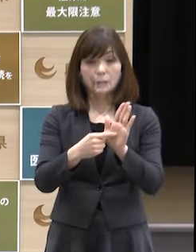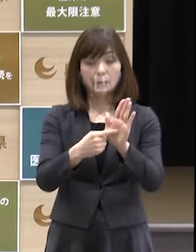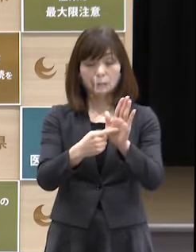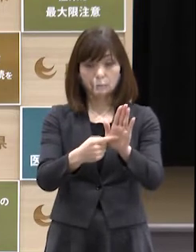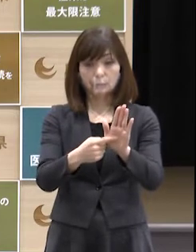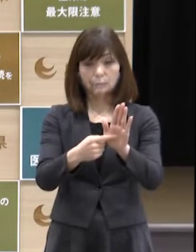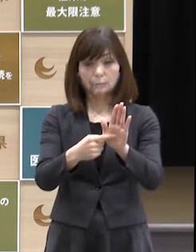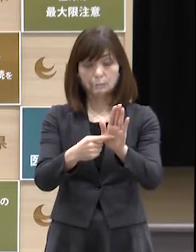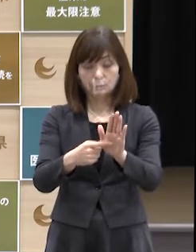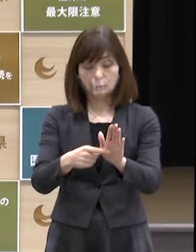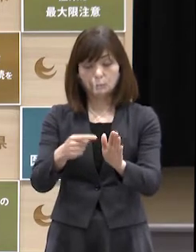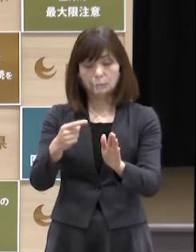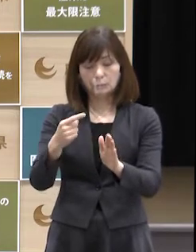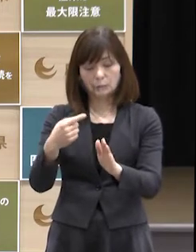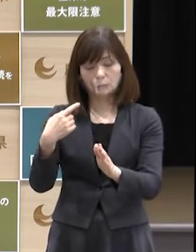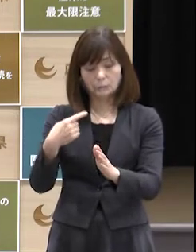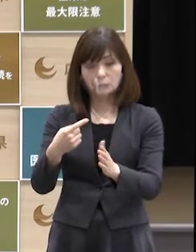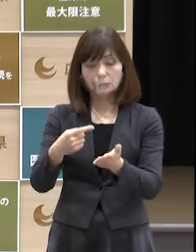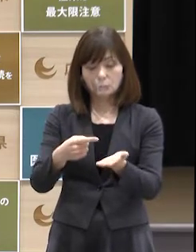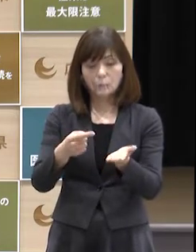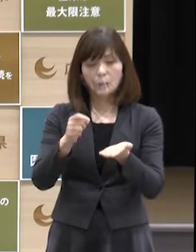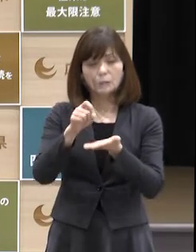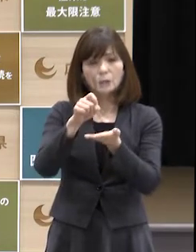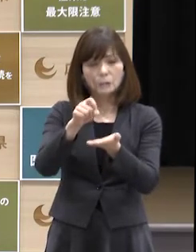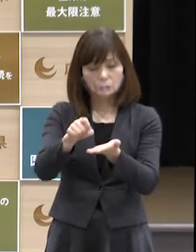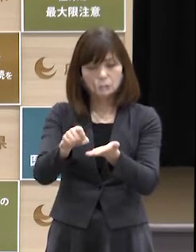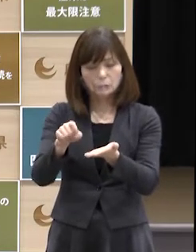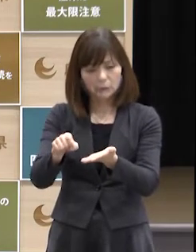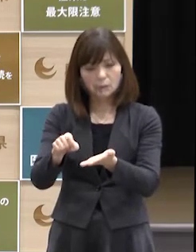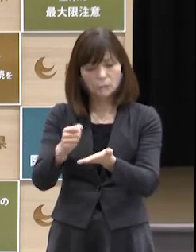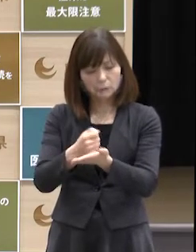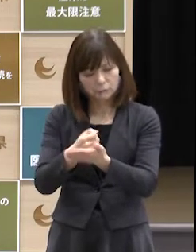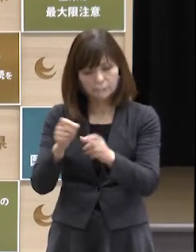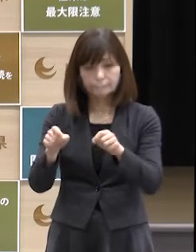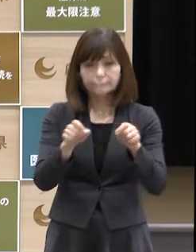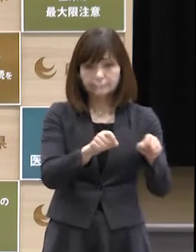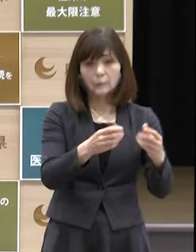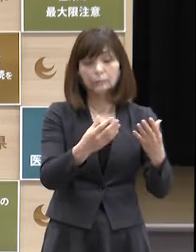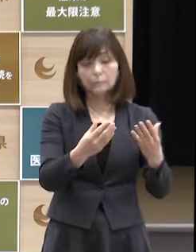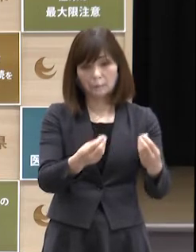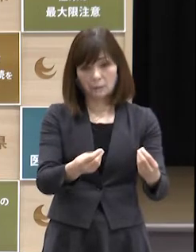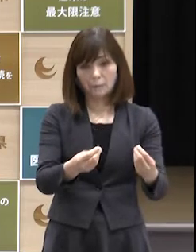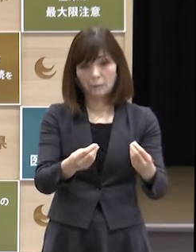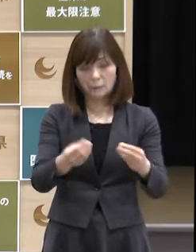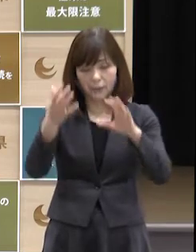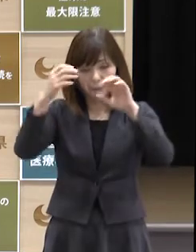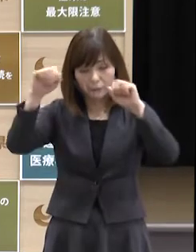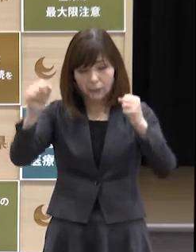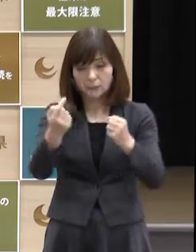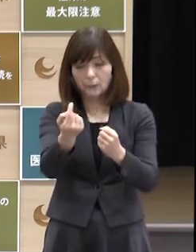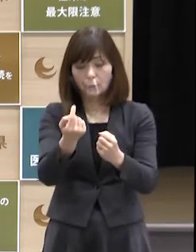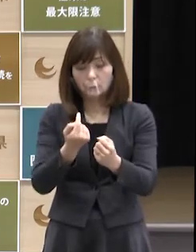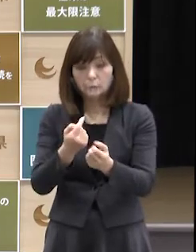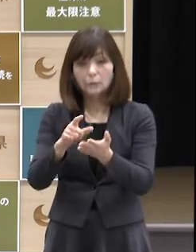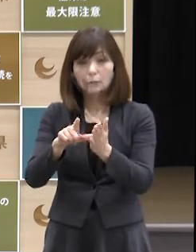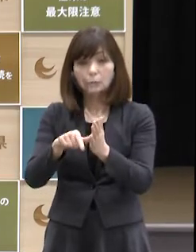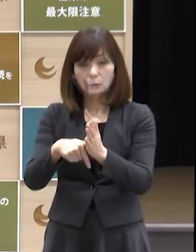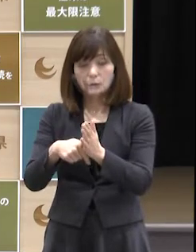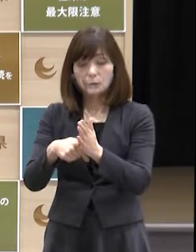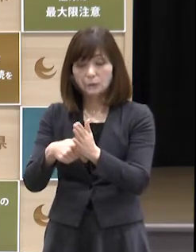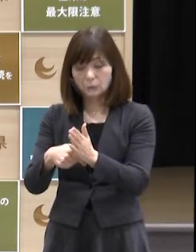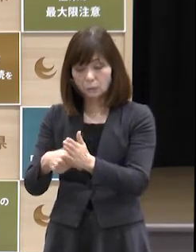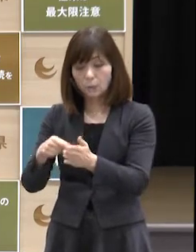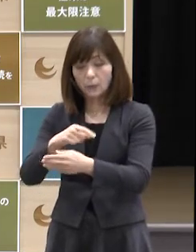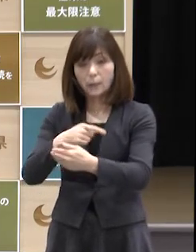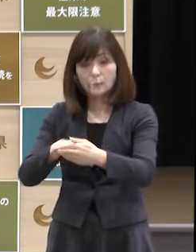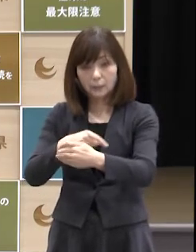送ったと報じられました。しくも米国のエマニュエル大使が広島を訪れたタイミングでありましたが、どう受け止め